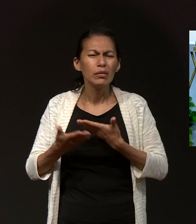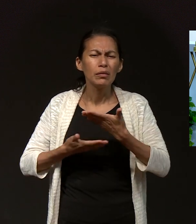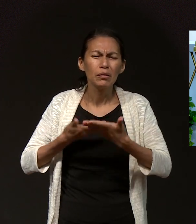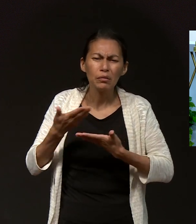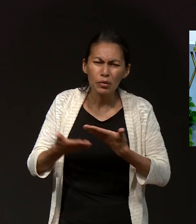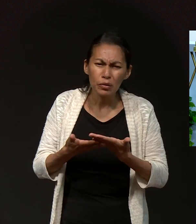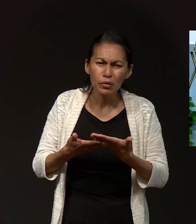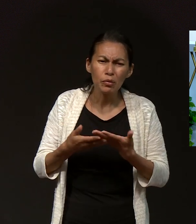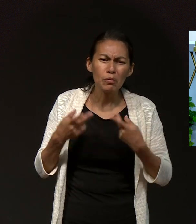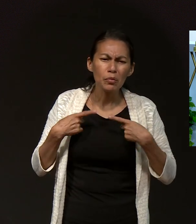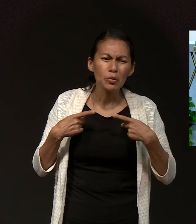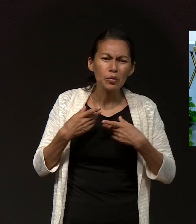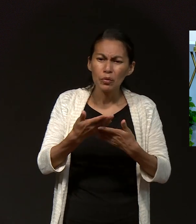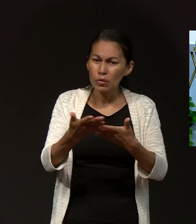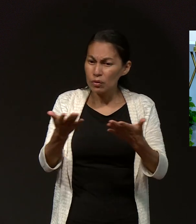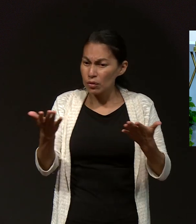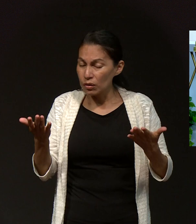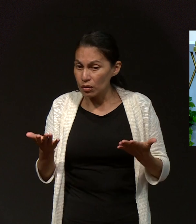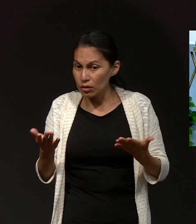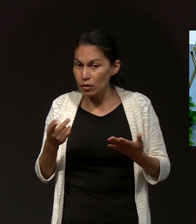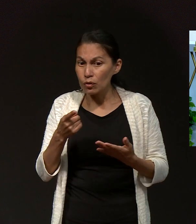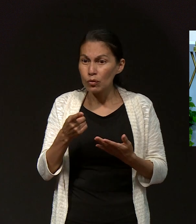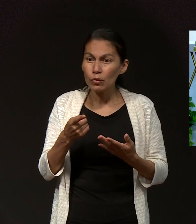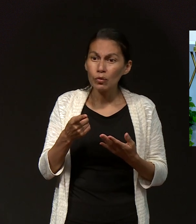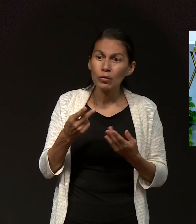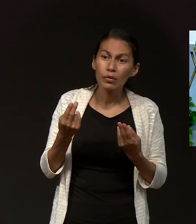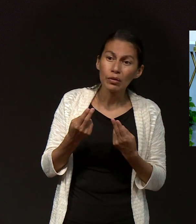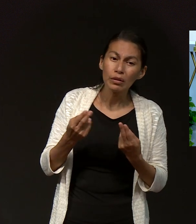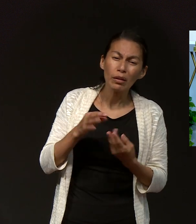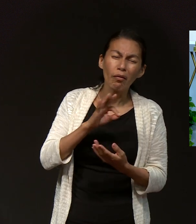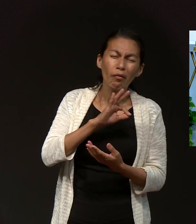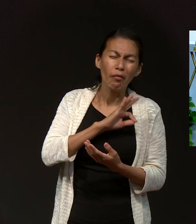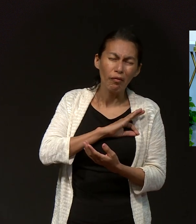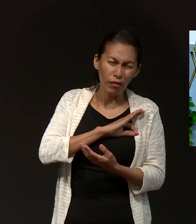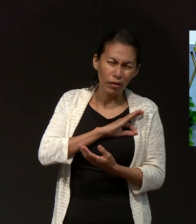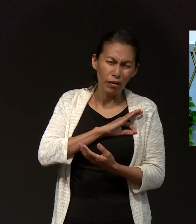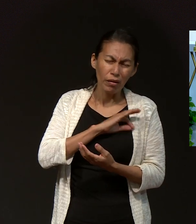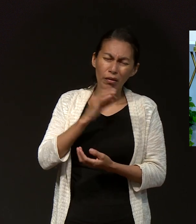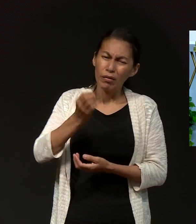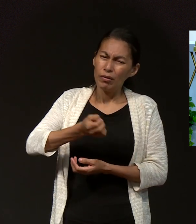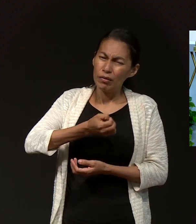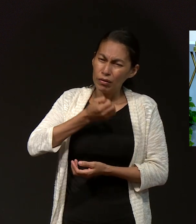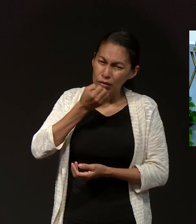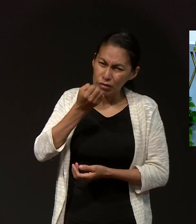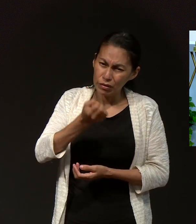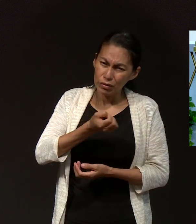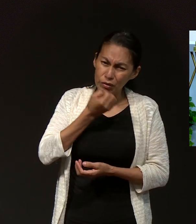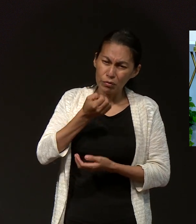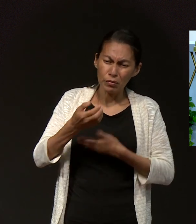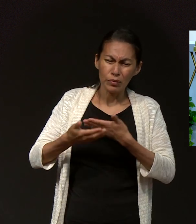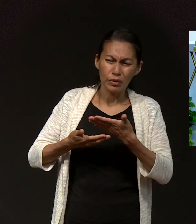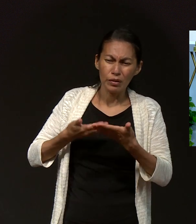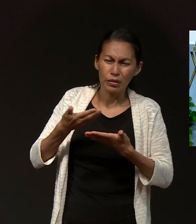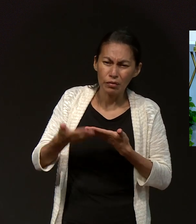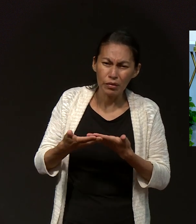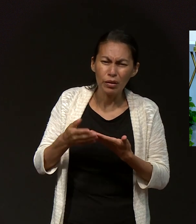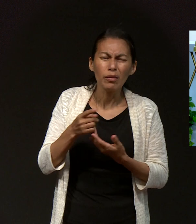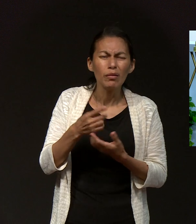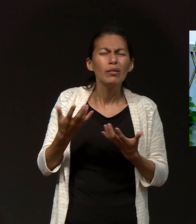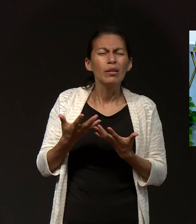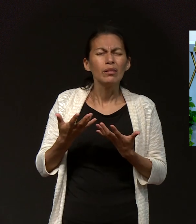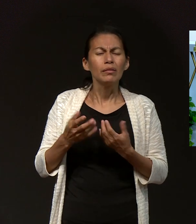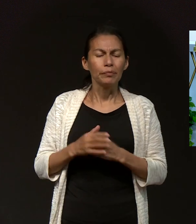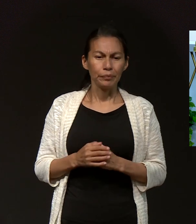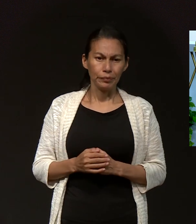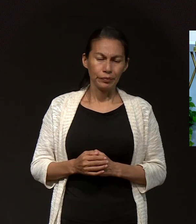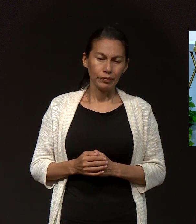beneficio a la comunidad, donde se requiere mucha fe, mucha oración para servir